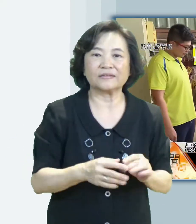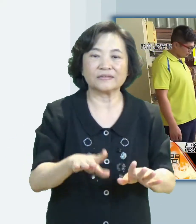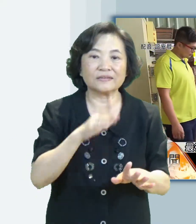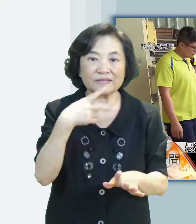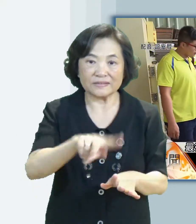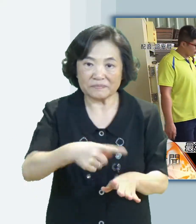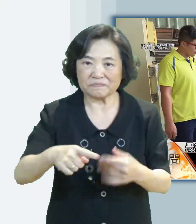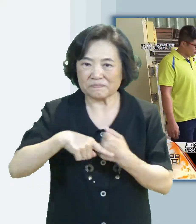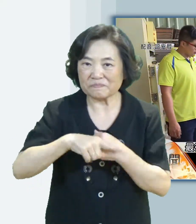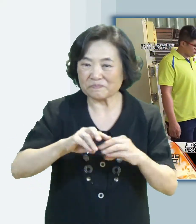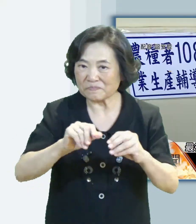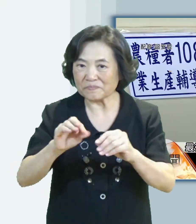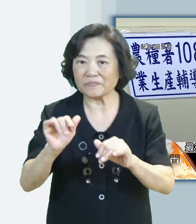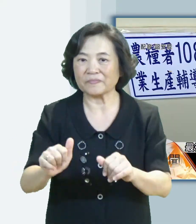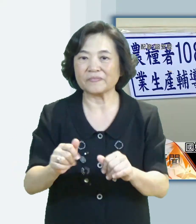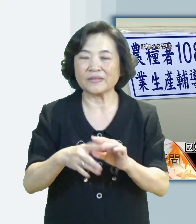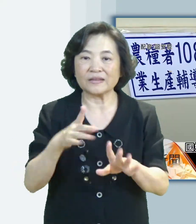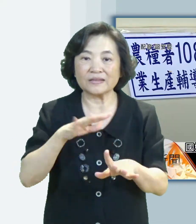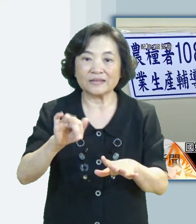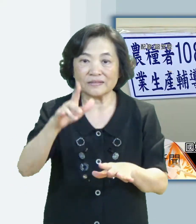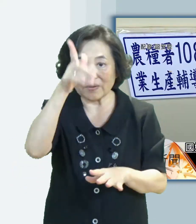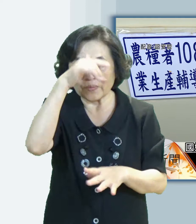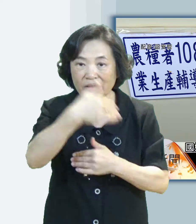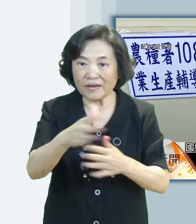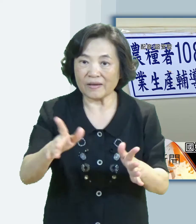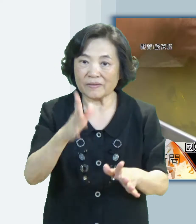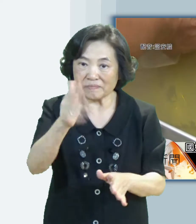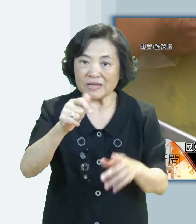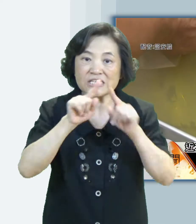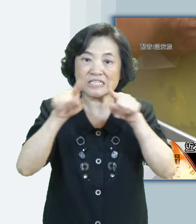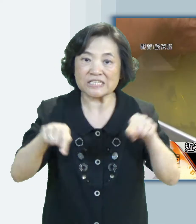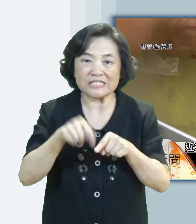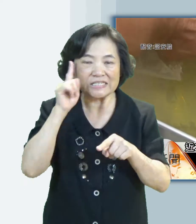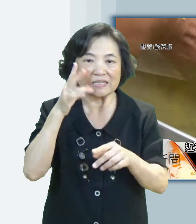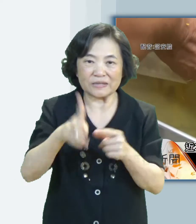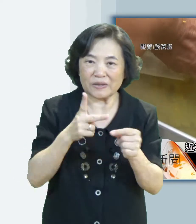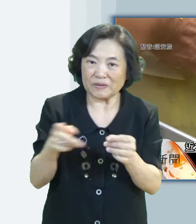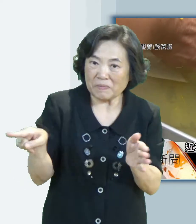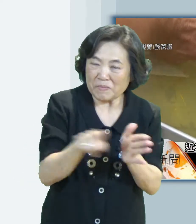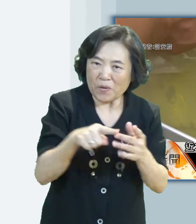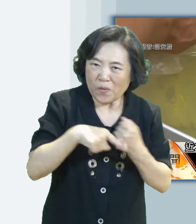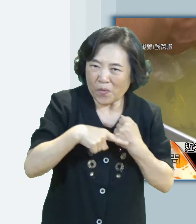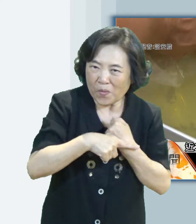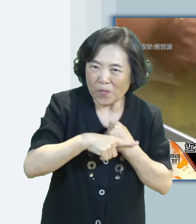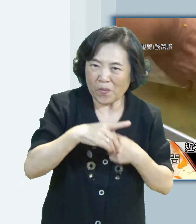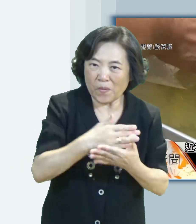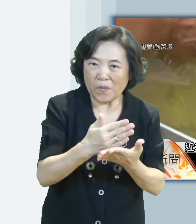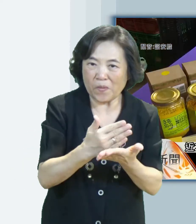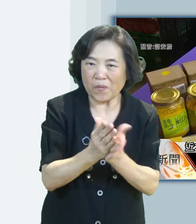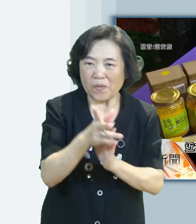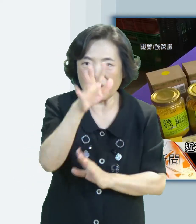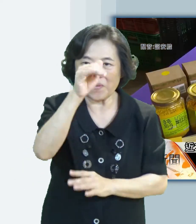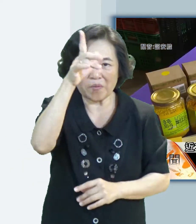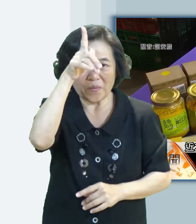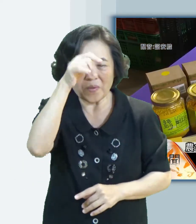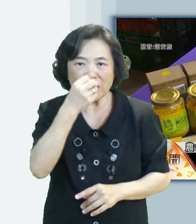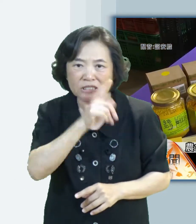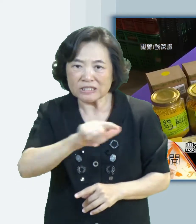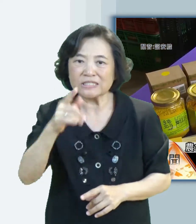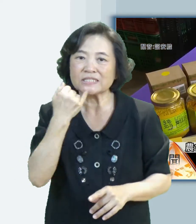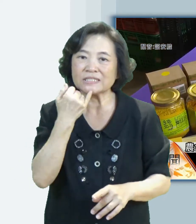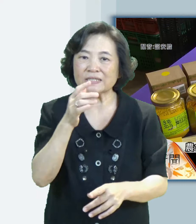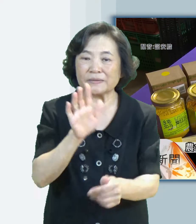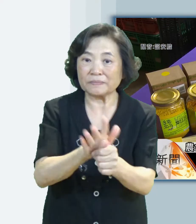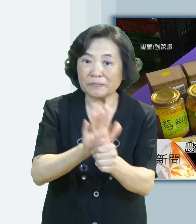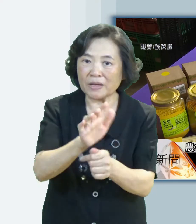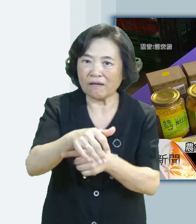添满将个研究本，故乡向姜黄产销班中中风扬，历两年多经验真的研发各种的姜黄食品含